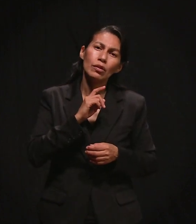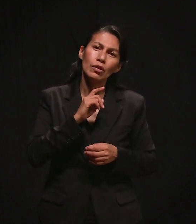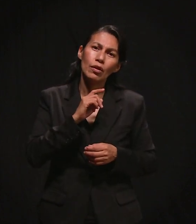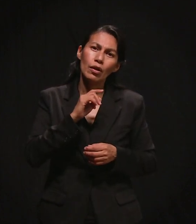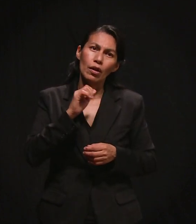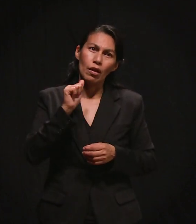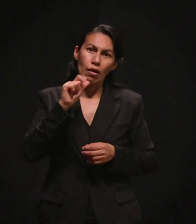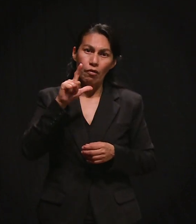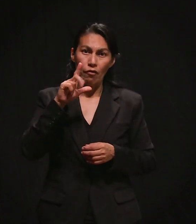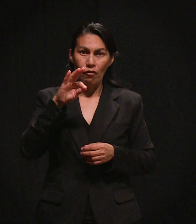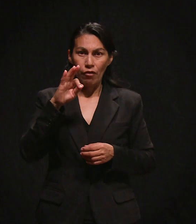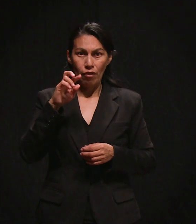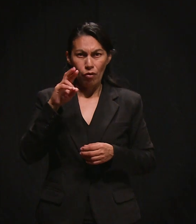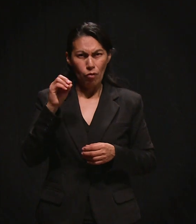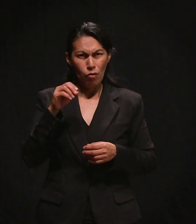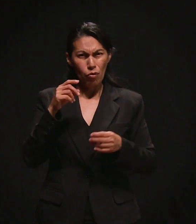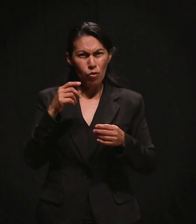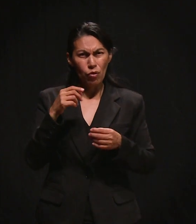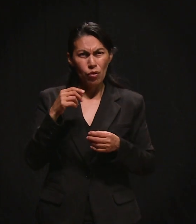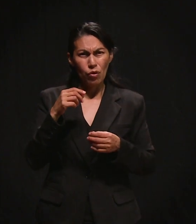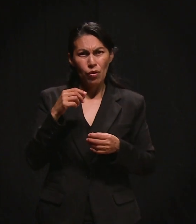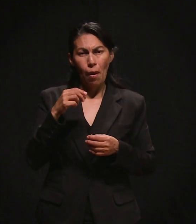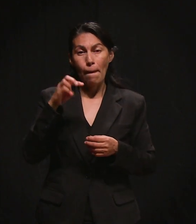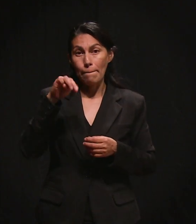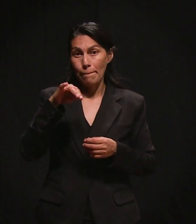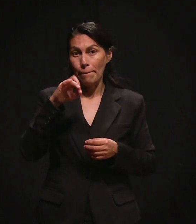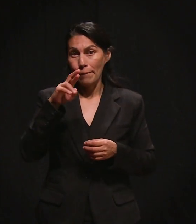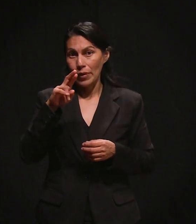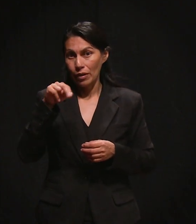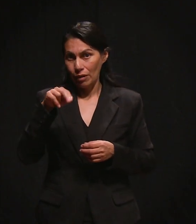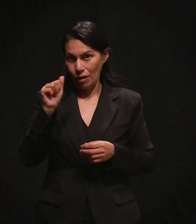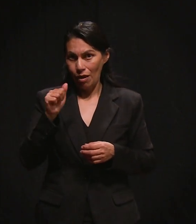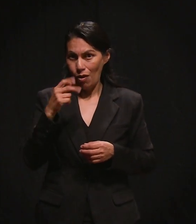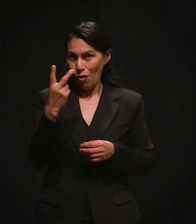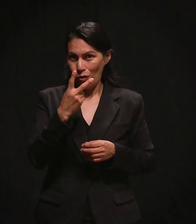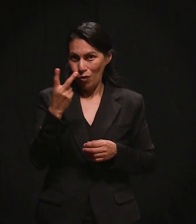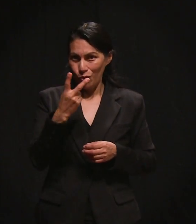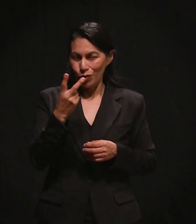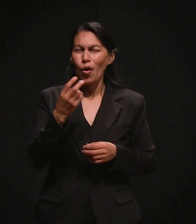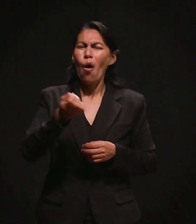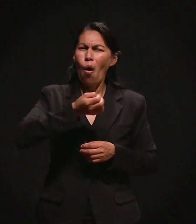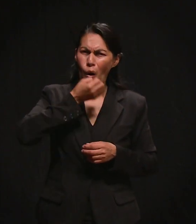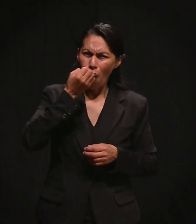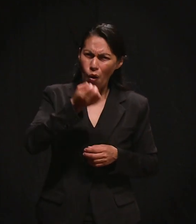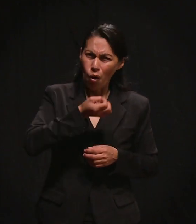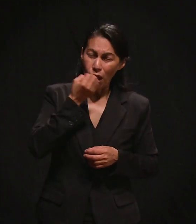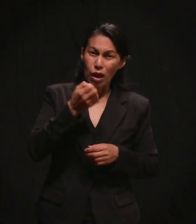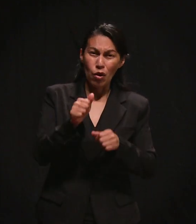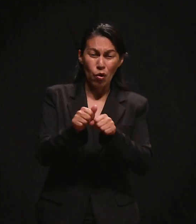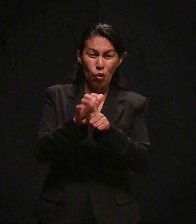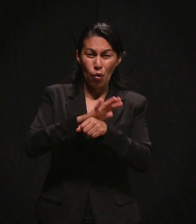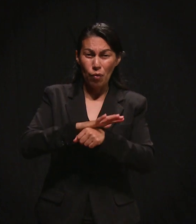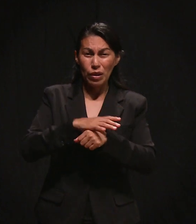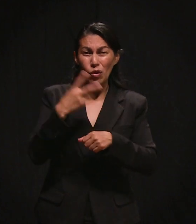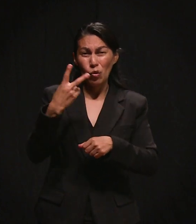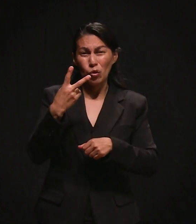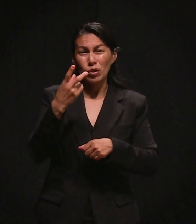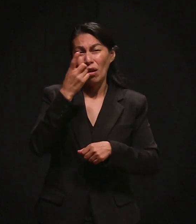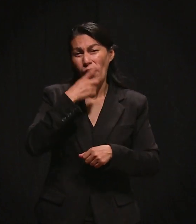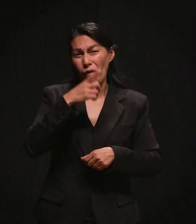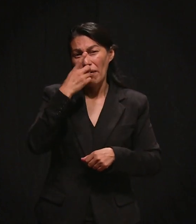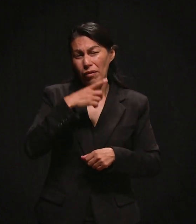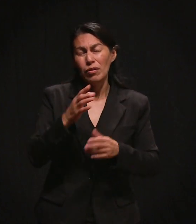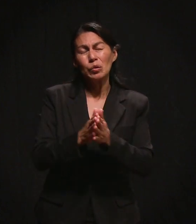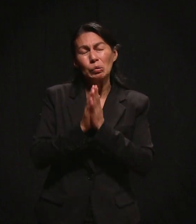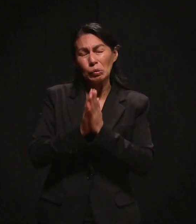por Mirna Castillo y su esposo Alfredo. Vamos a inclinar nuestro rostro allá donde estás. Inclina el